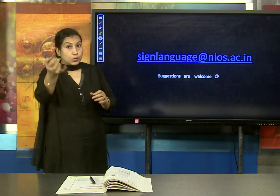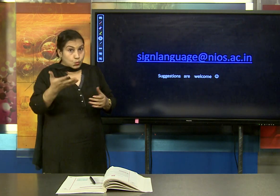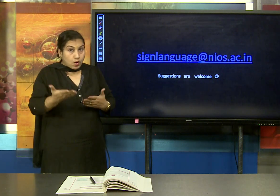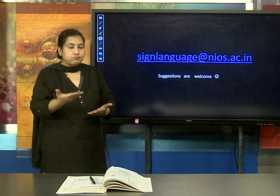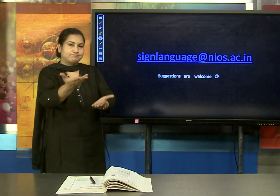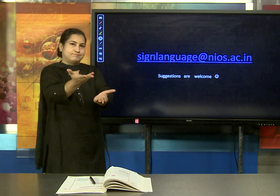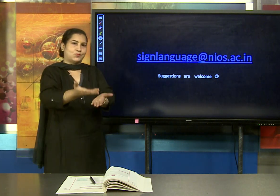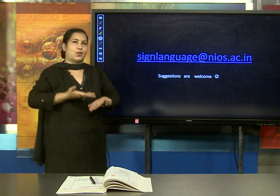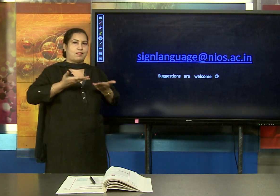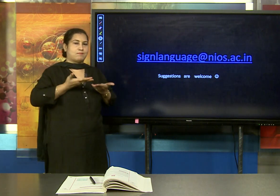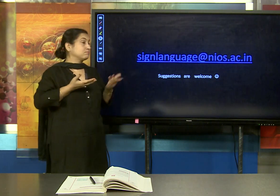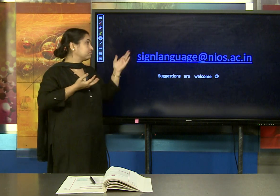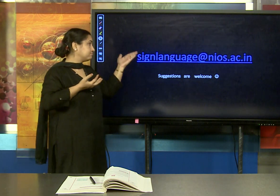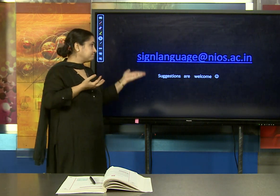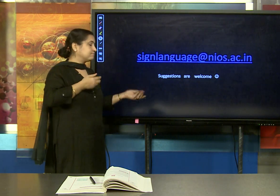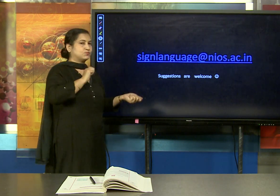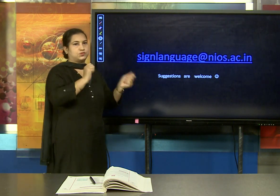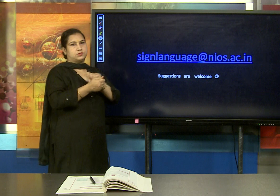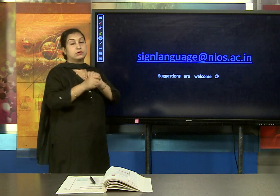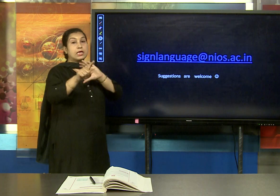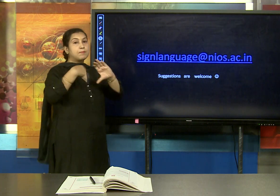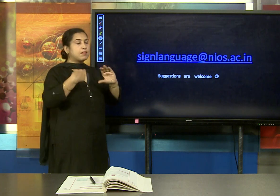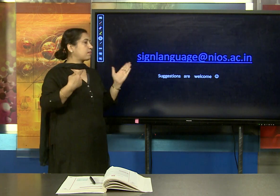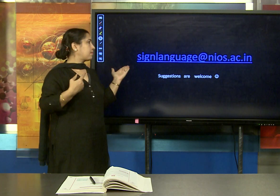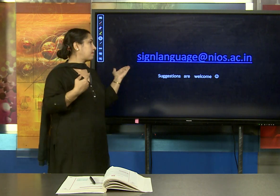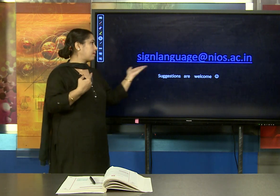संदेह हो, कोई डाउट हो, तो आप हमें सुझाव के लिए ईमेल